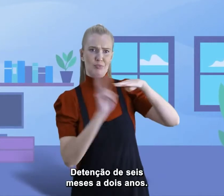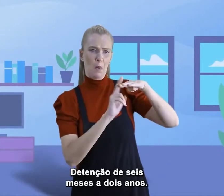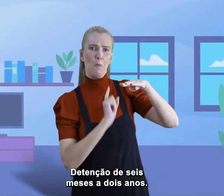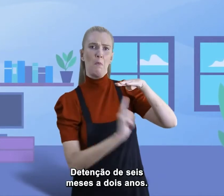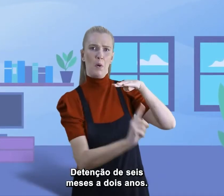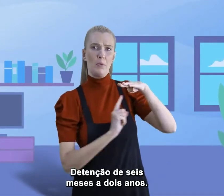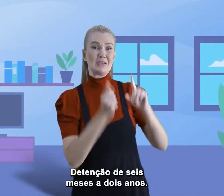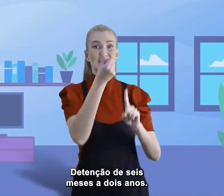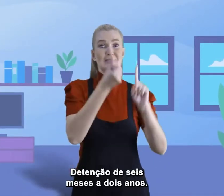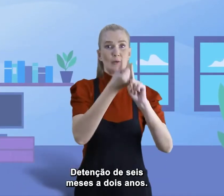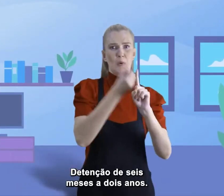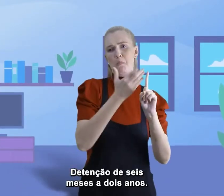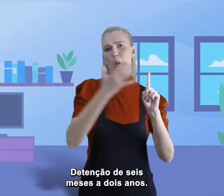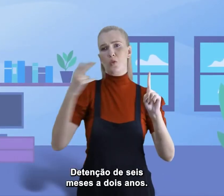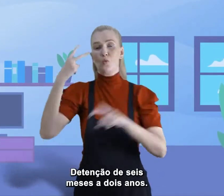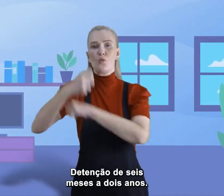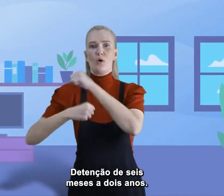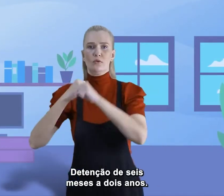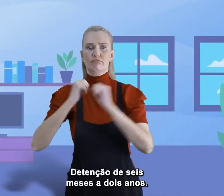detenção de 6 meses a 2 anos.